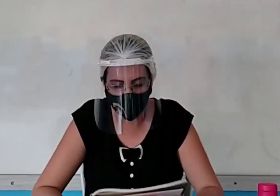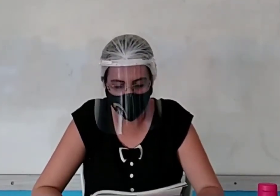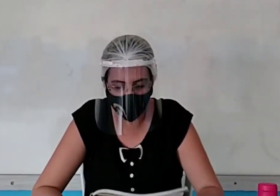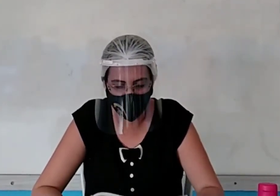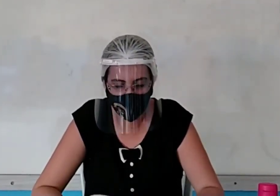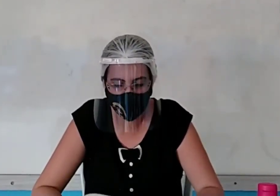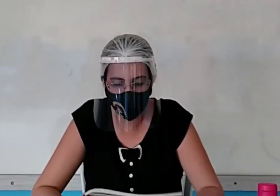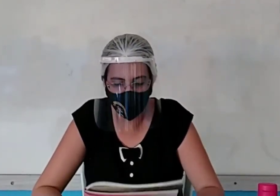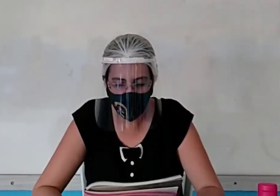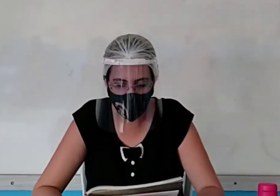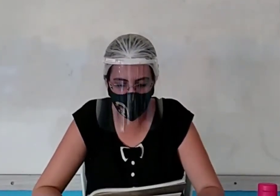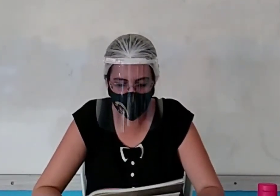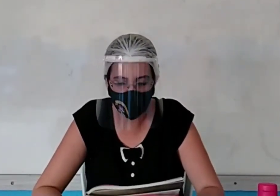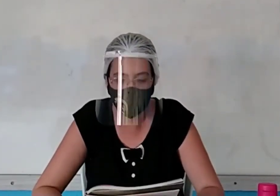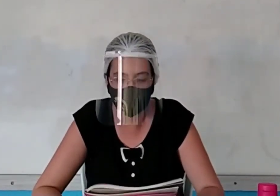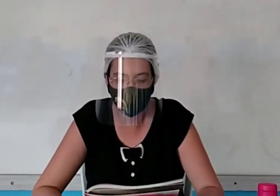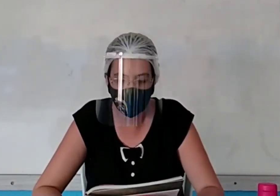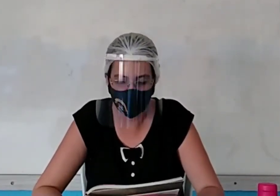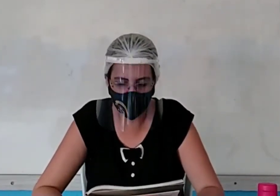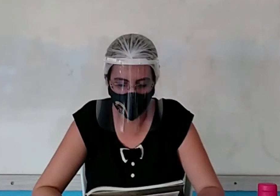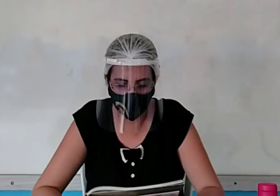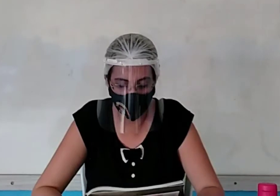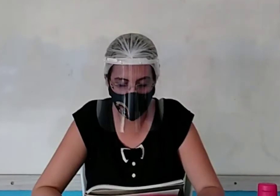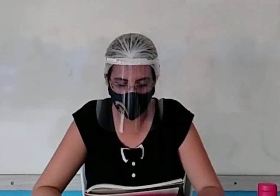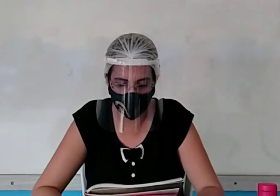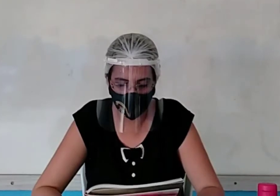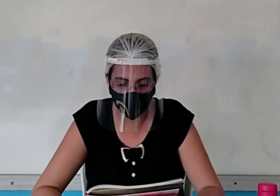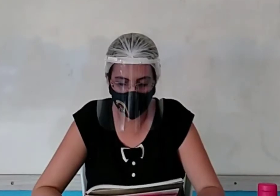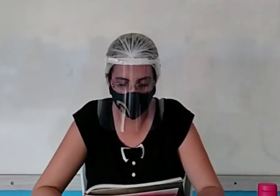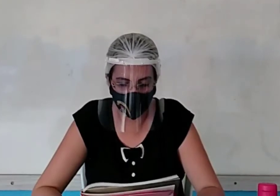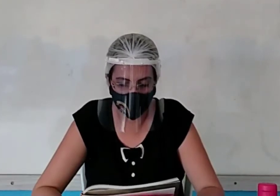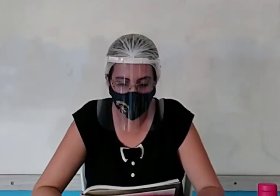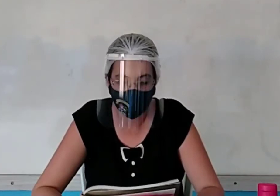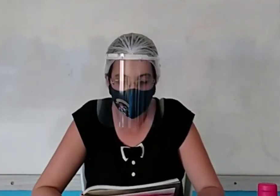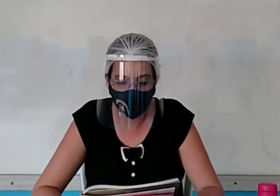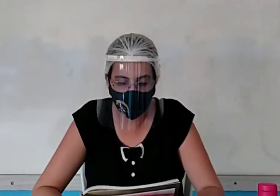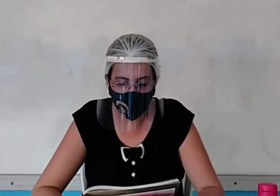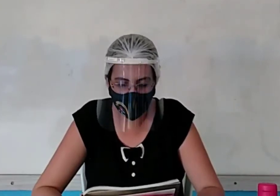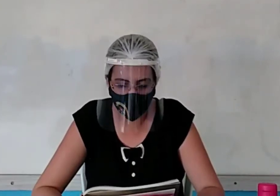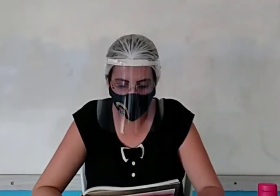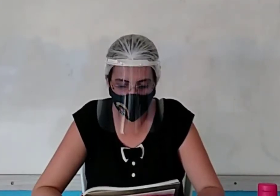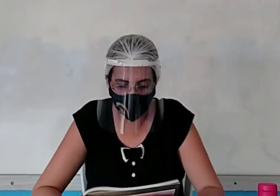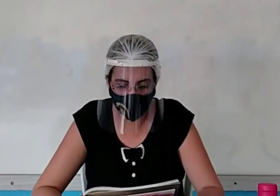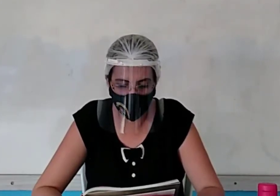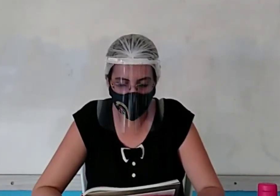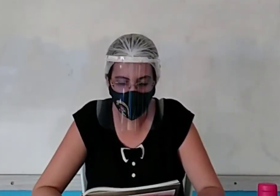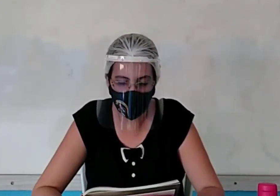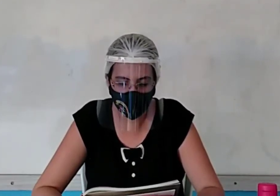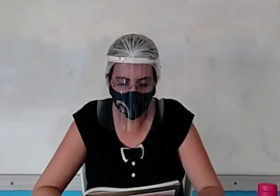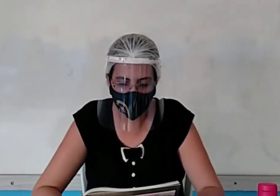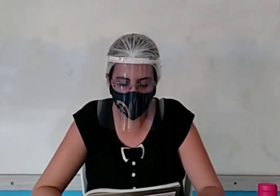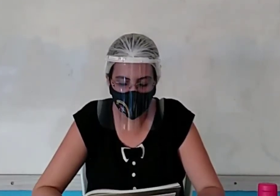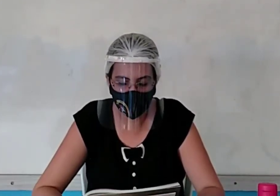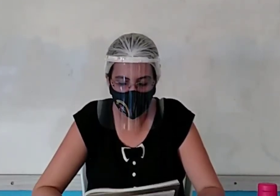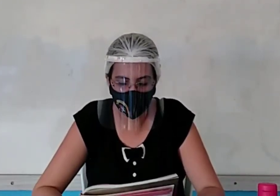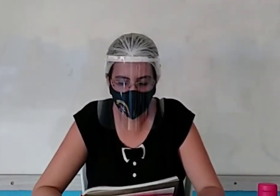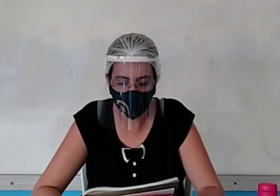Próximo. Se eu ver policiais ou agentes municipais de trânsito, siga as suas orientações ou peça alguma instituição se tiver